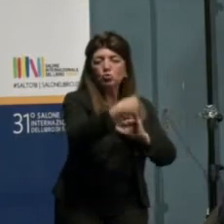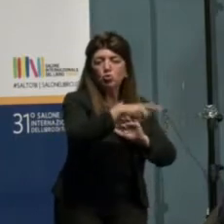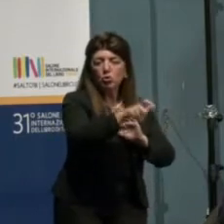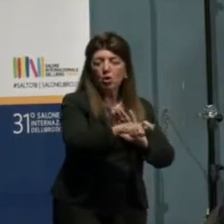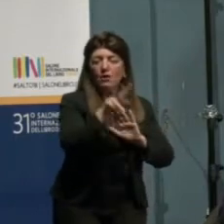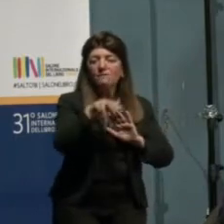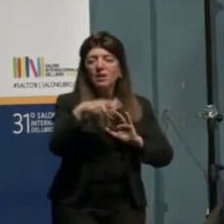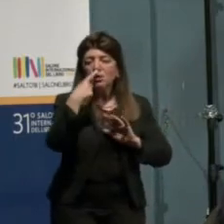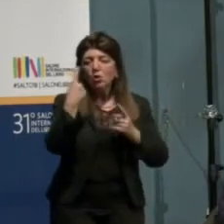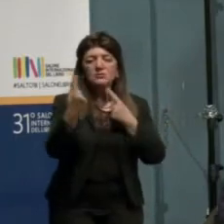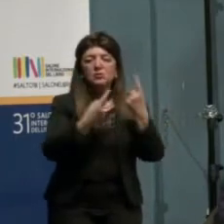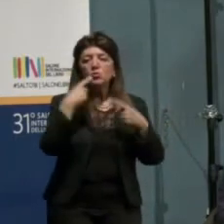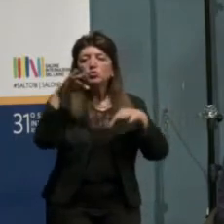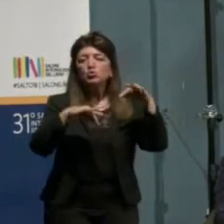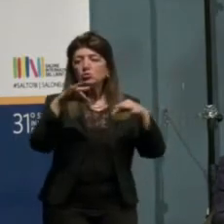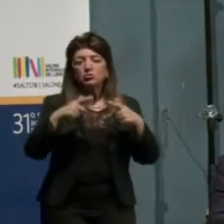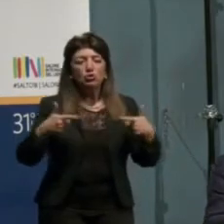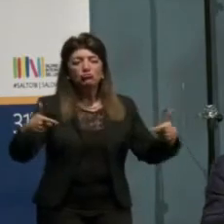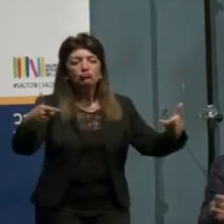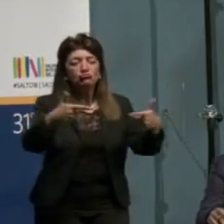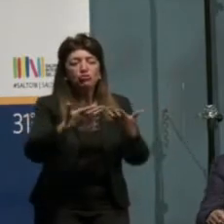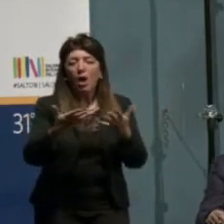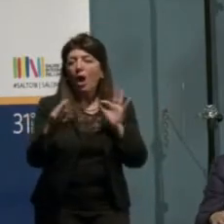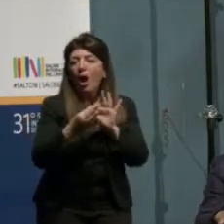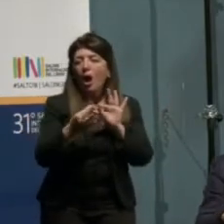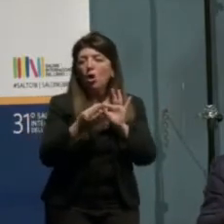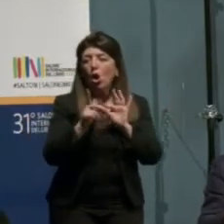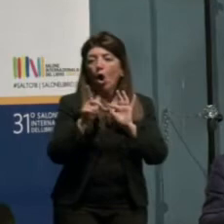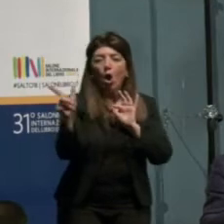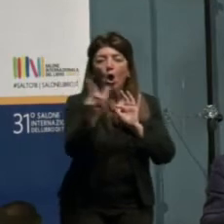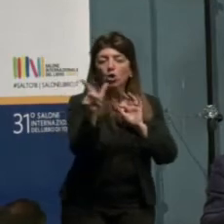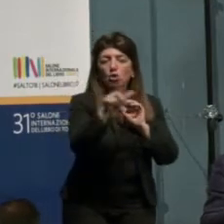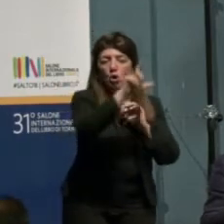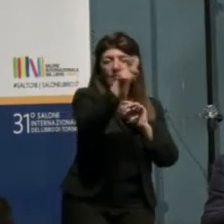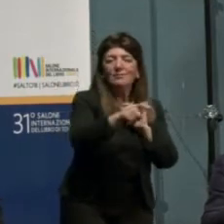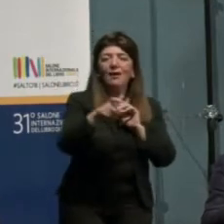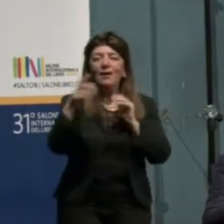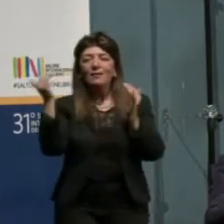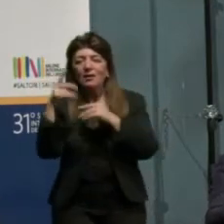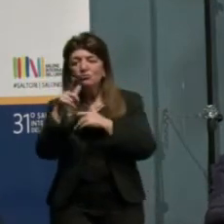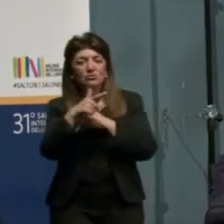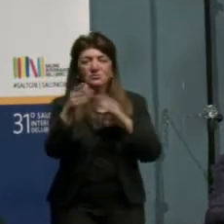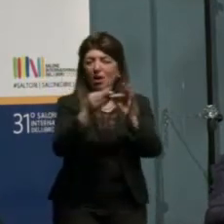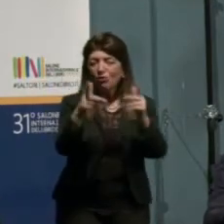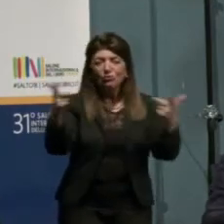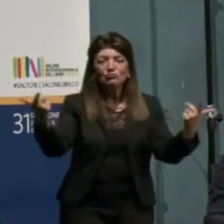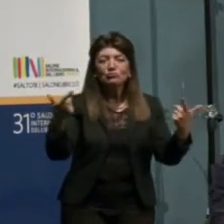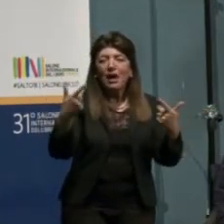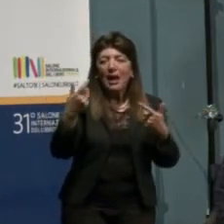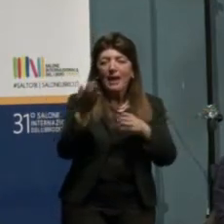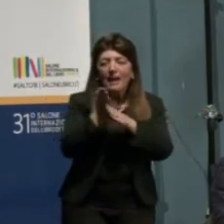questione giudiziaria perché non c'è un accordo di collaborazione giudiziaria tra italia e egitto quindi quei famosi brandelli di verità ci vengono